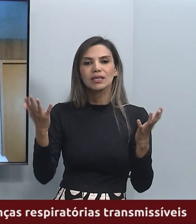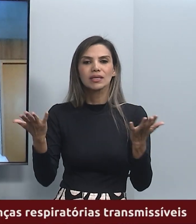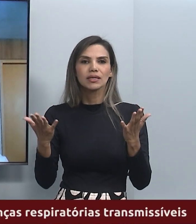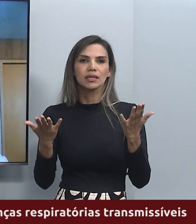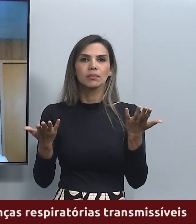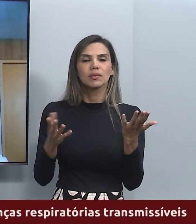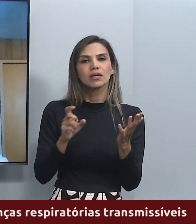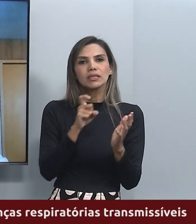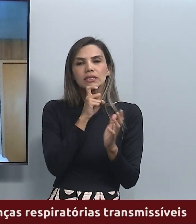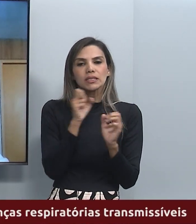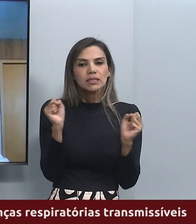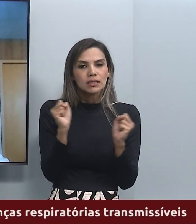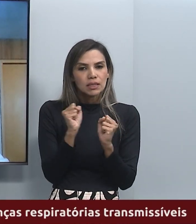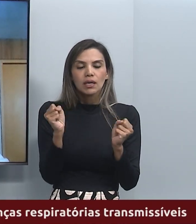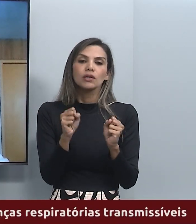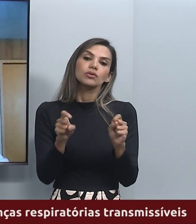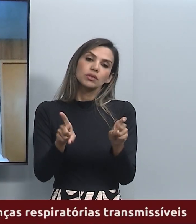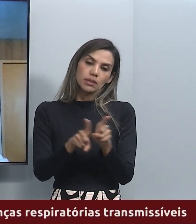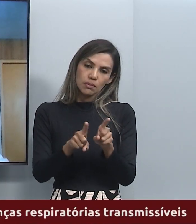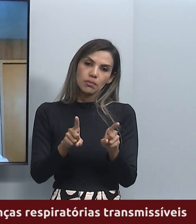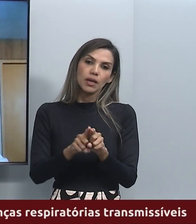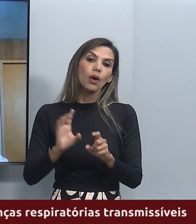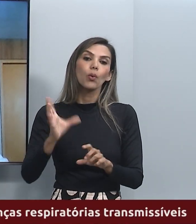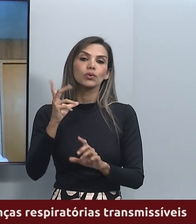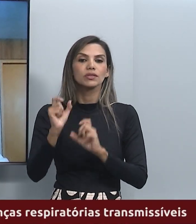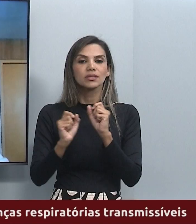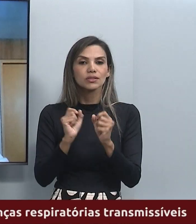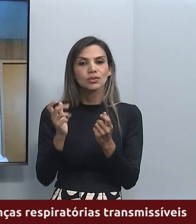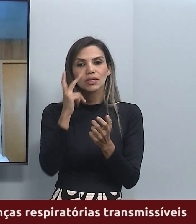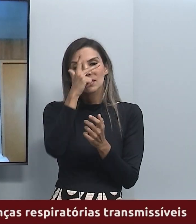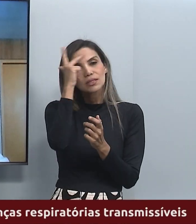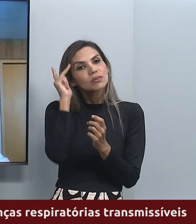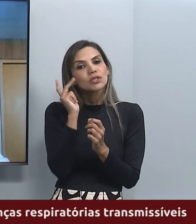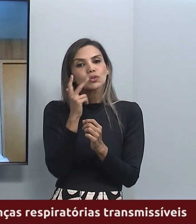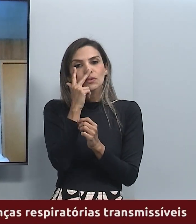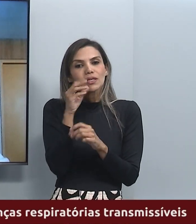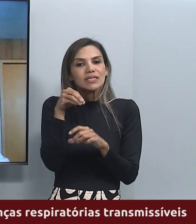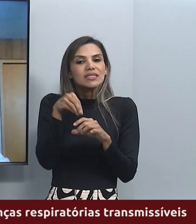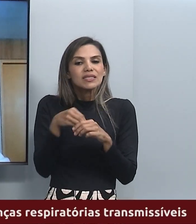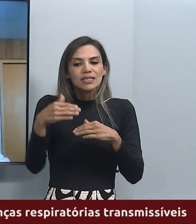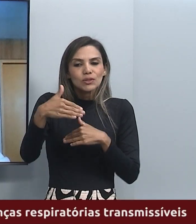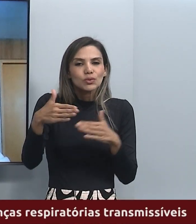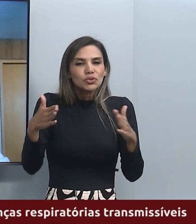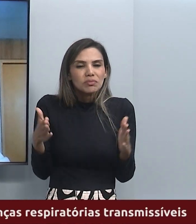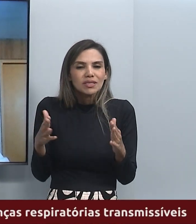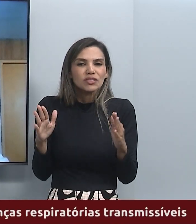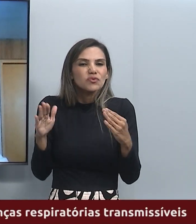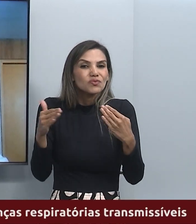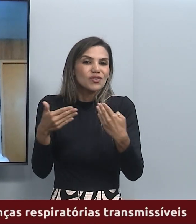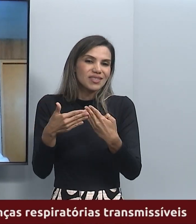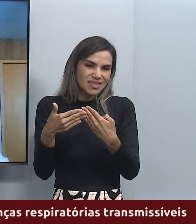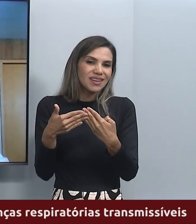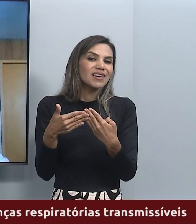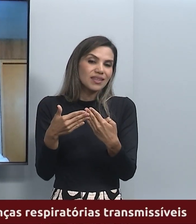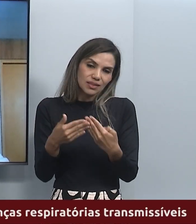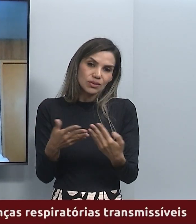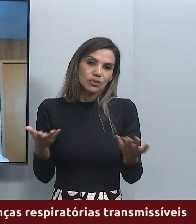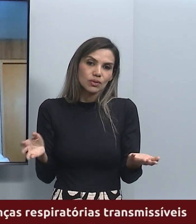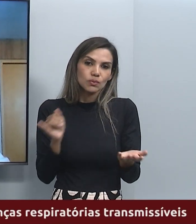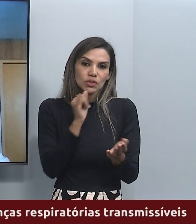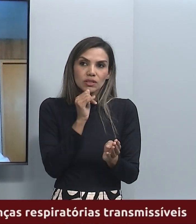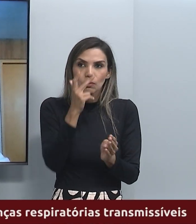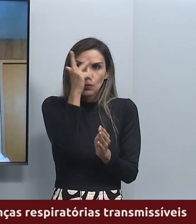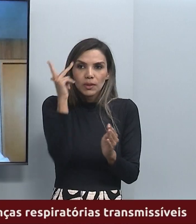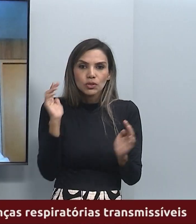mais amenas, muitas das vezes faz com que as pessoas fiquem em ambientes mais fechados. E ambientes fechados e com